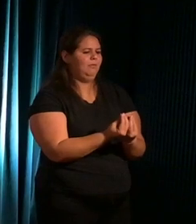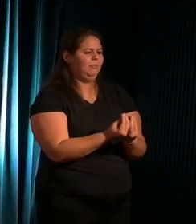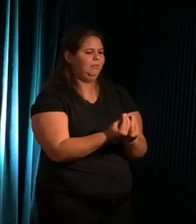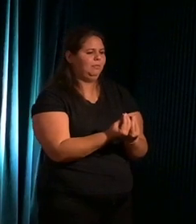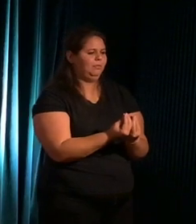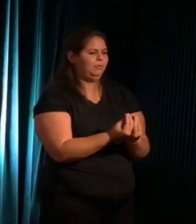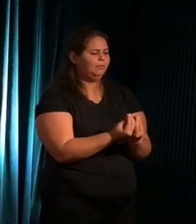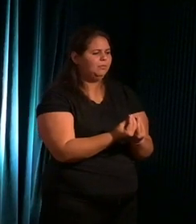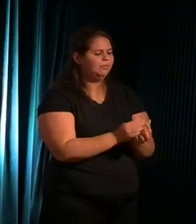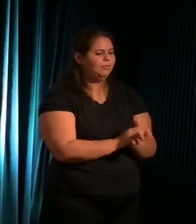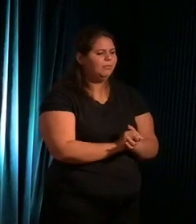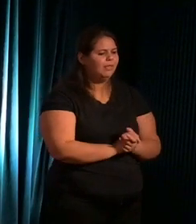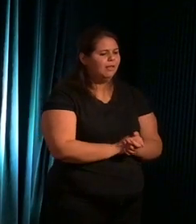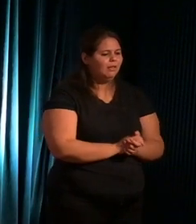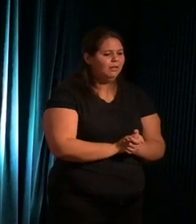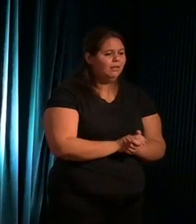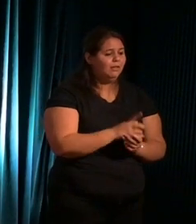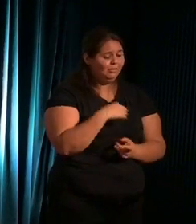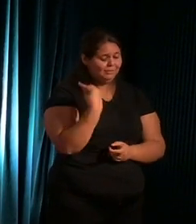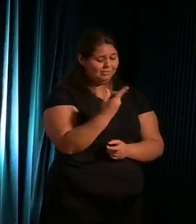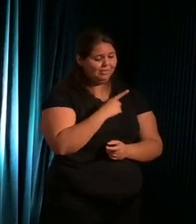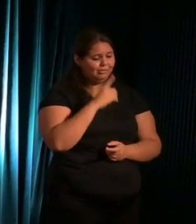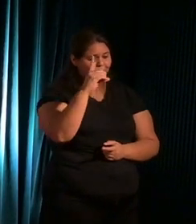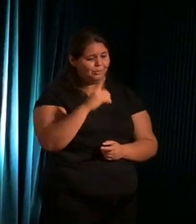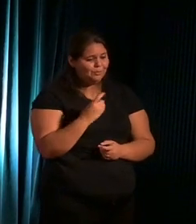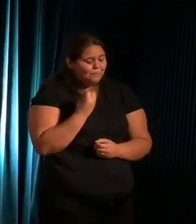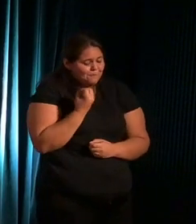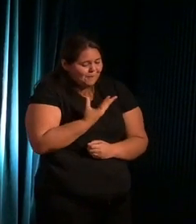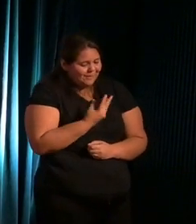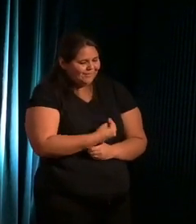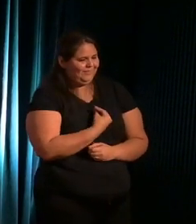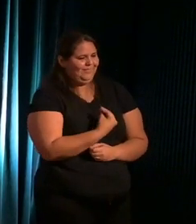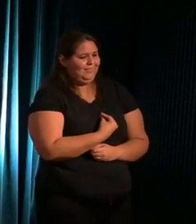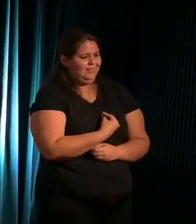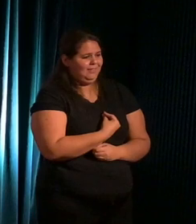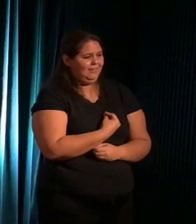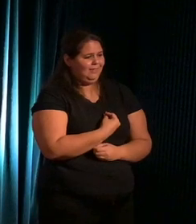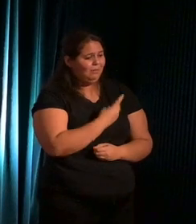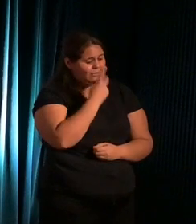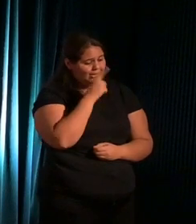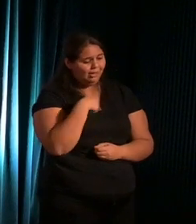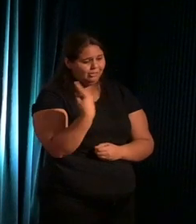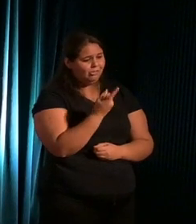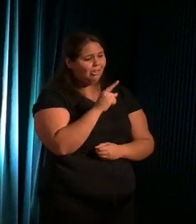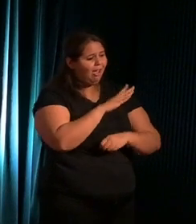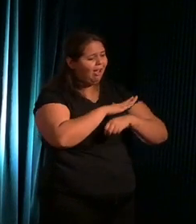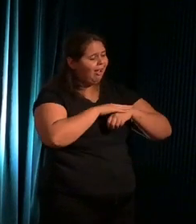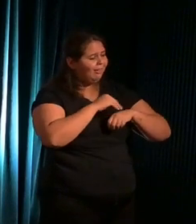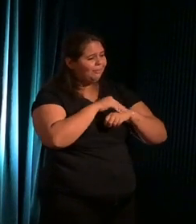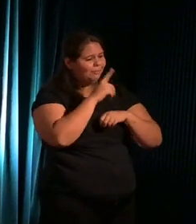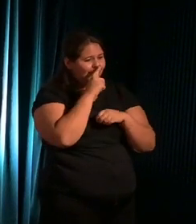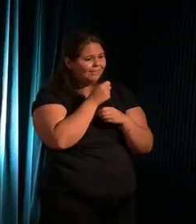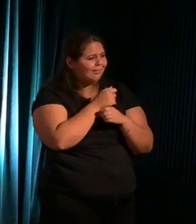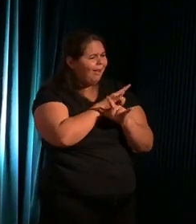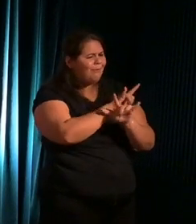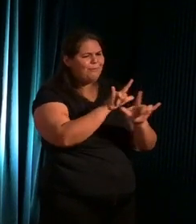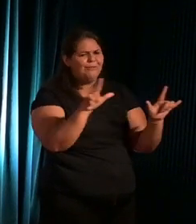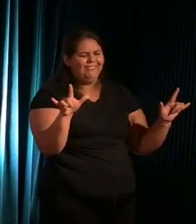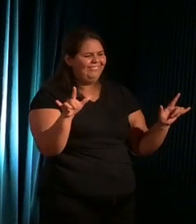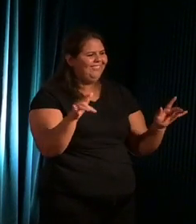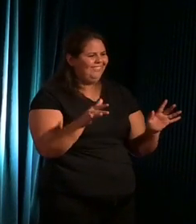suprimamos o bom direito de viver e somos amáveis, não somos